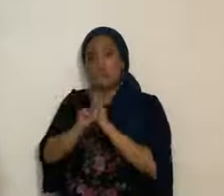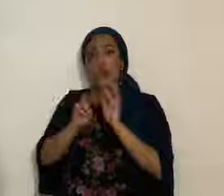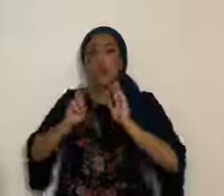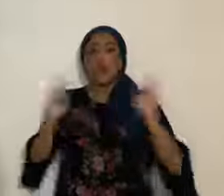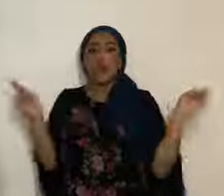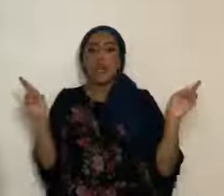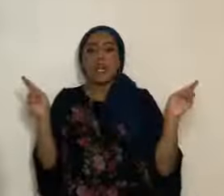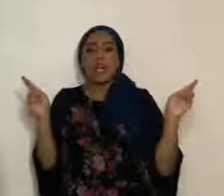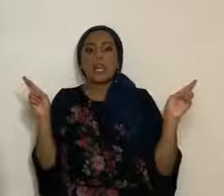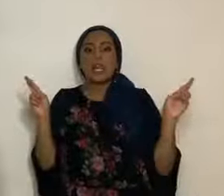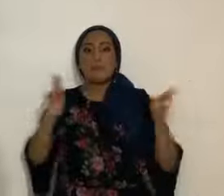era compasivo,